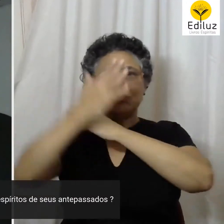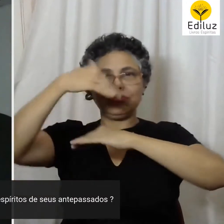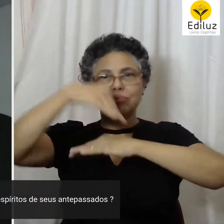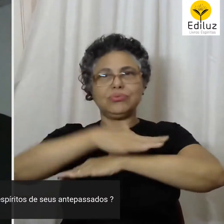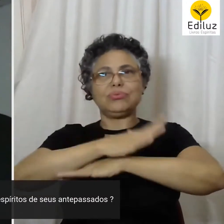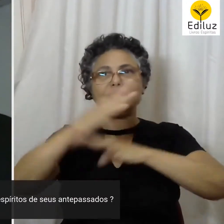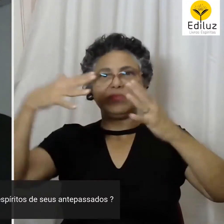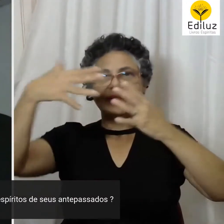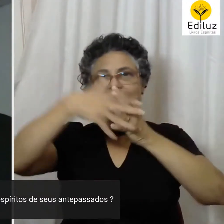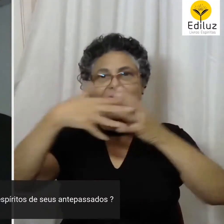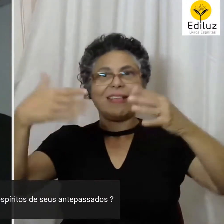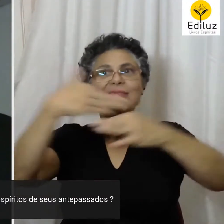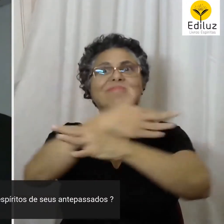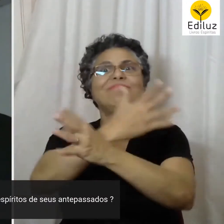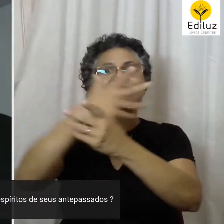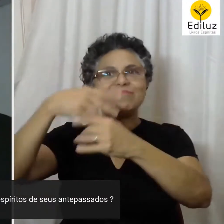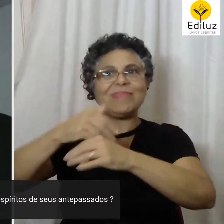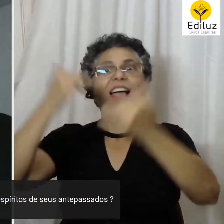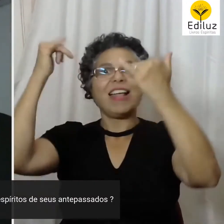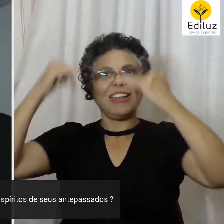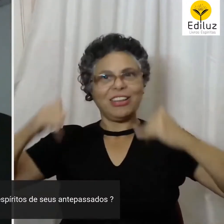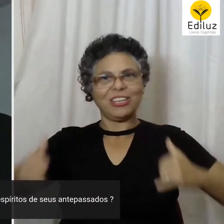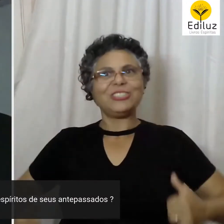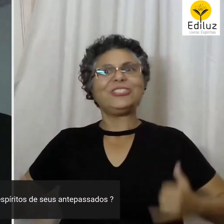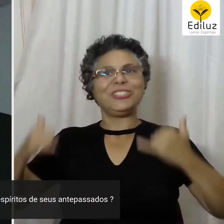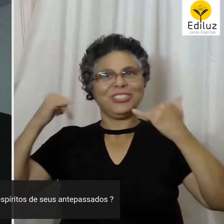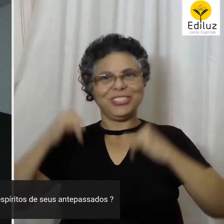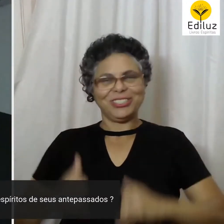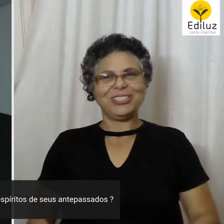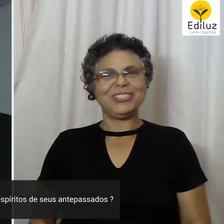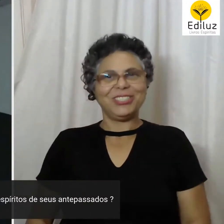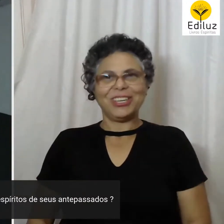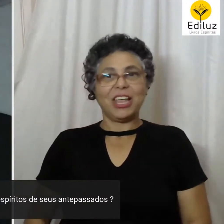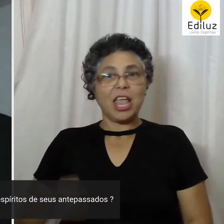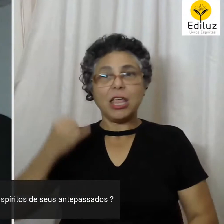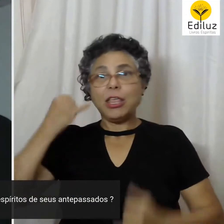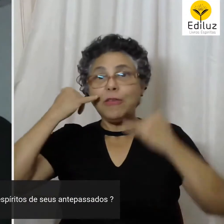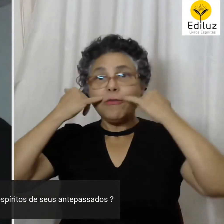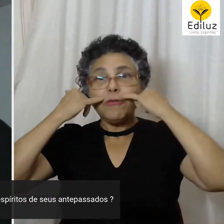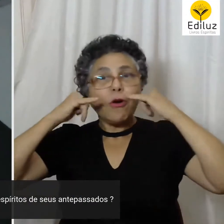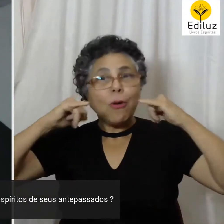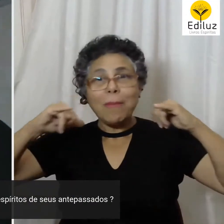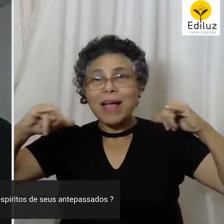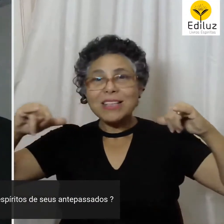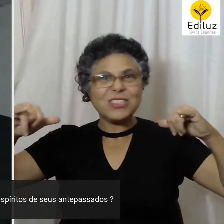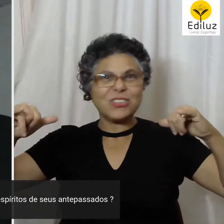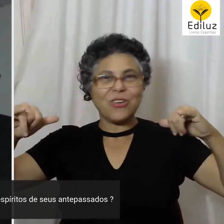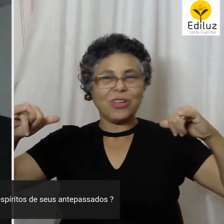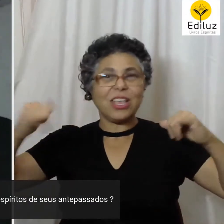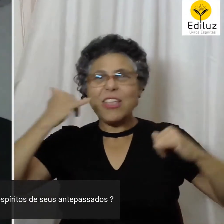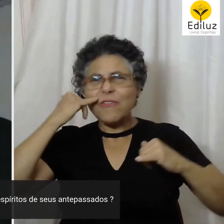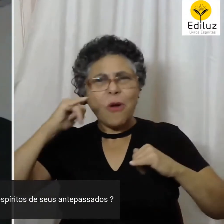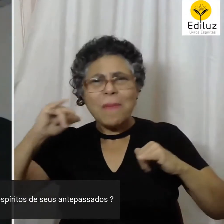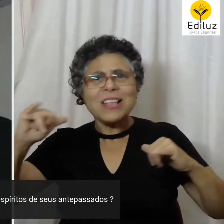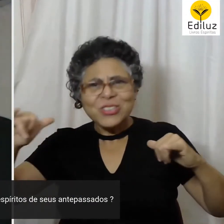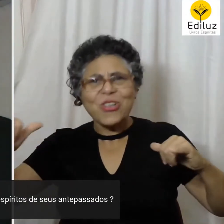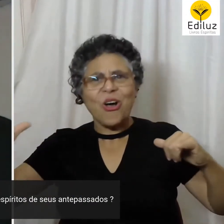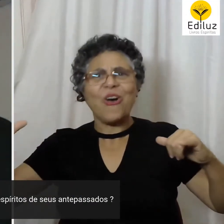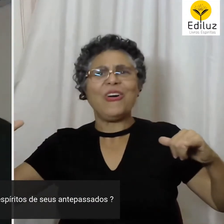elas transitam nessa energia. São informações, olha só,